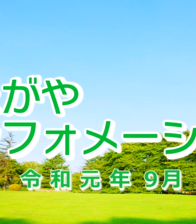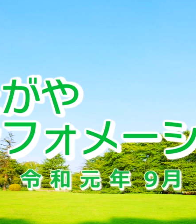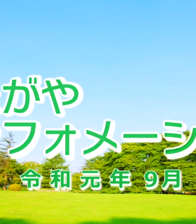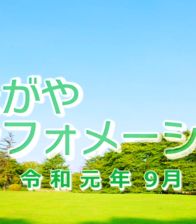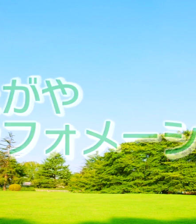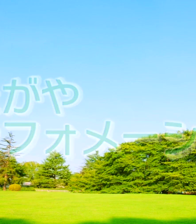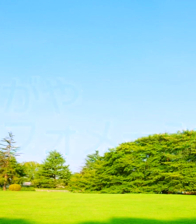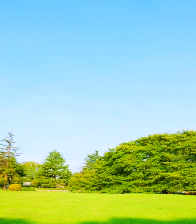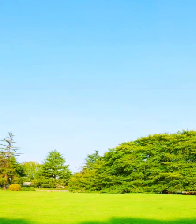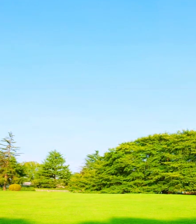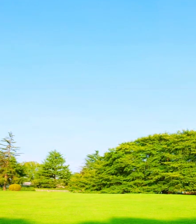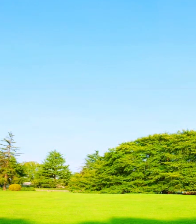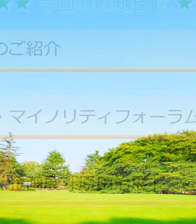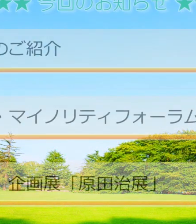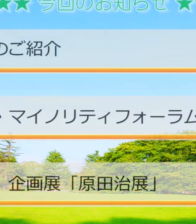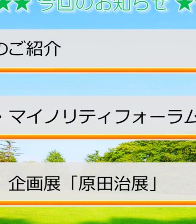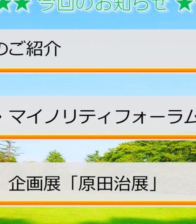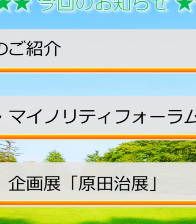ええええええ